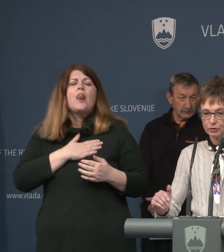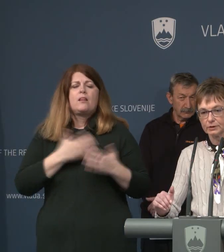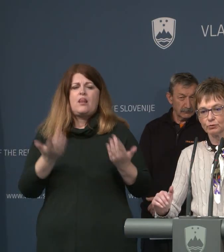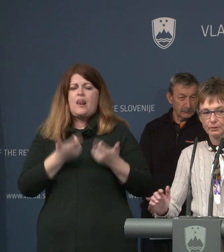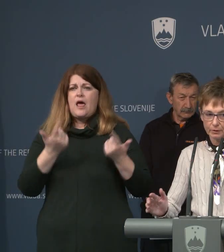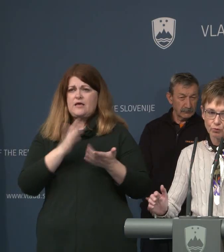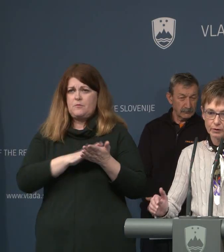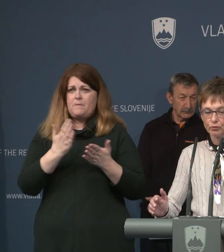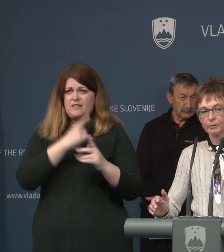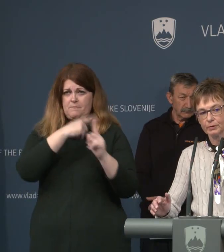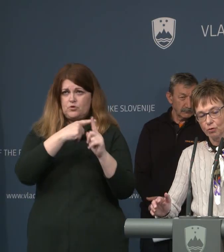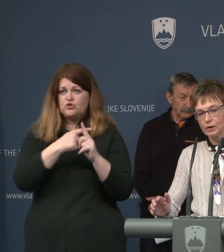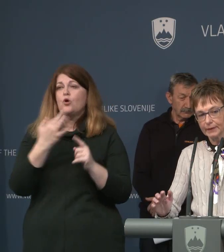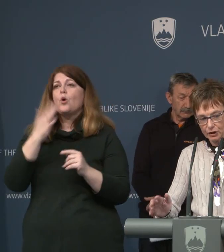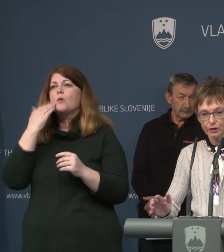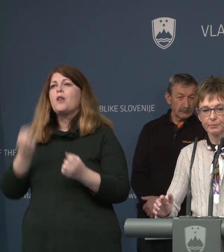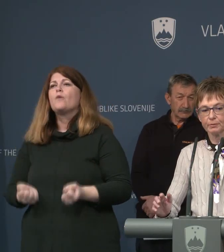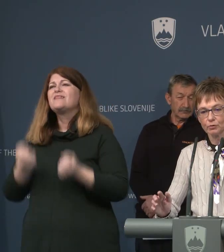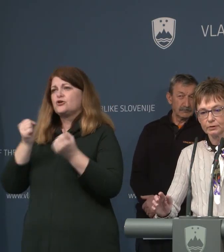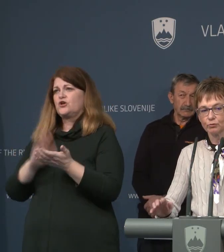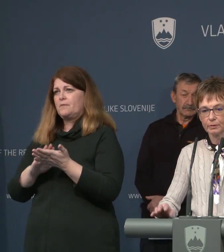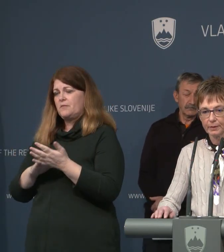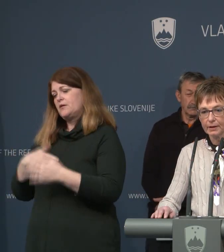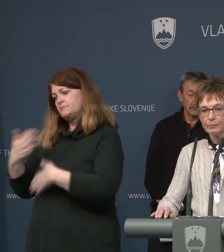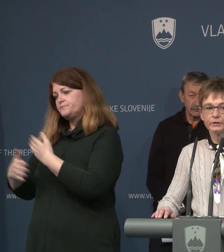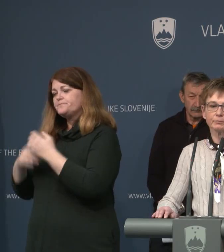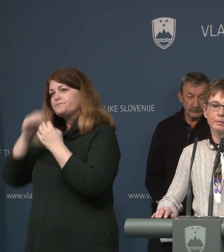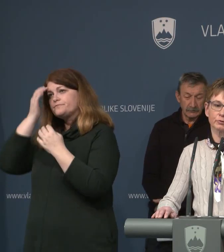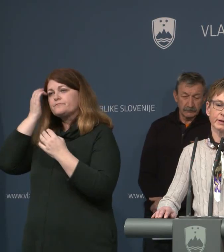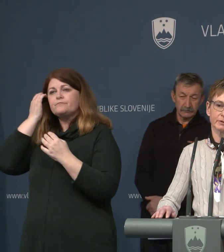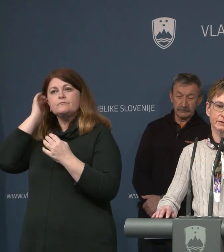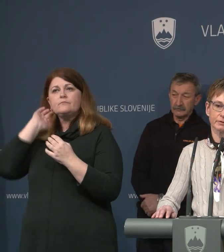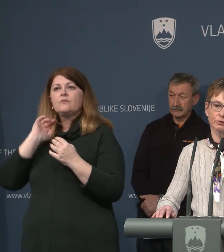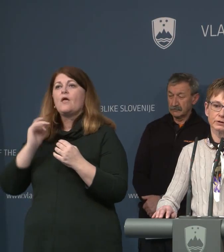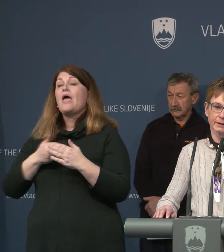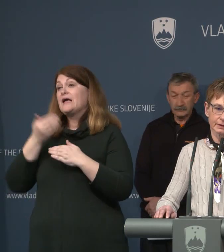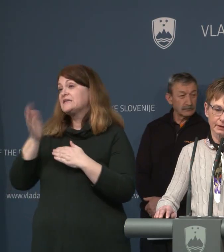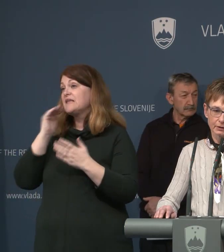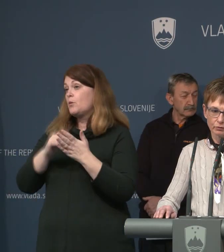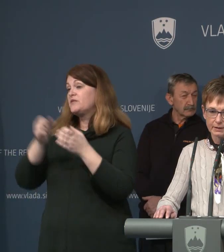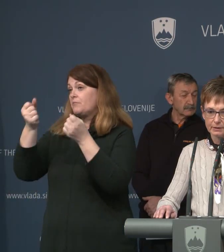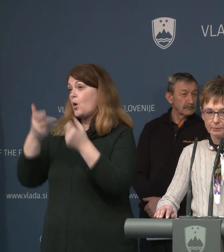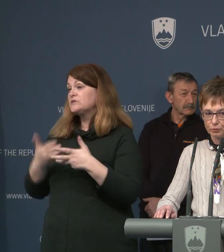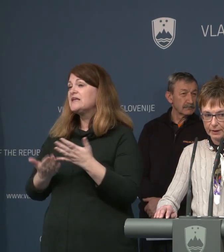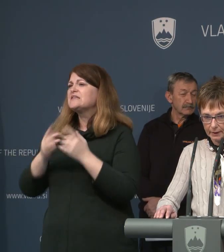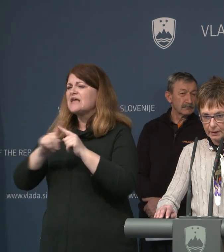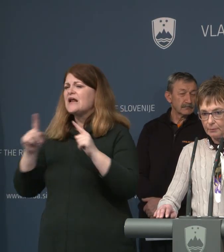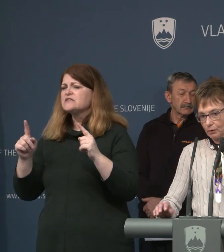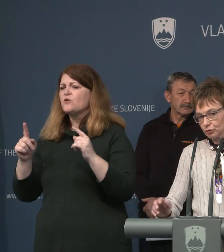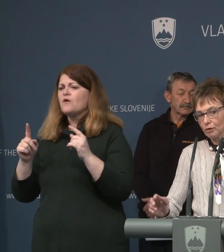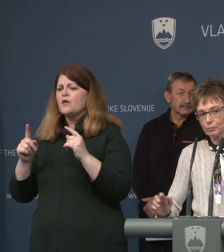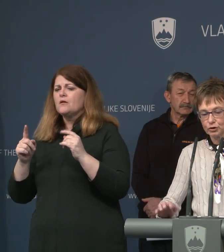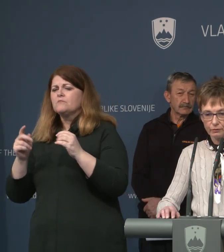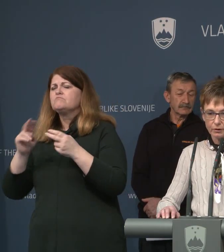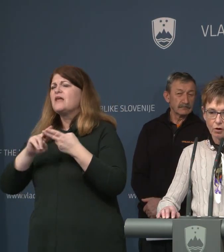med pozitivnimi, koliko je bilo težkih primerov in tako naprej. Potem bo pa potrebna seveda ocena za razno raznimi modeli.